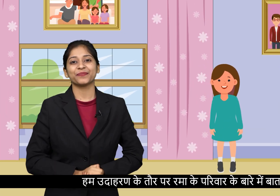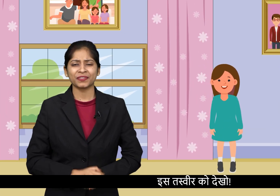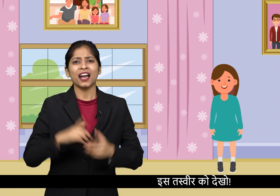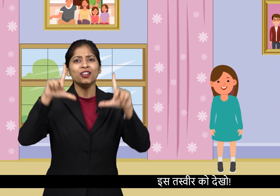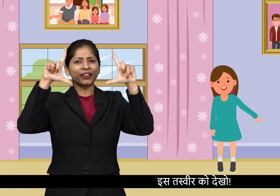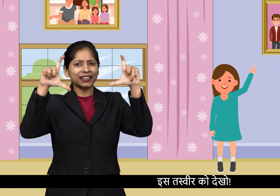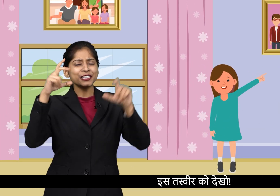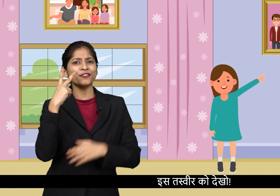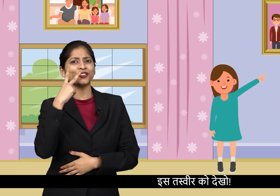इस तस्वीर को देखो।